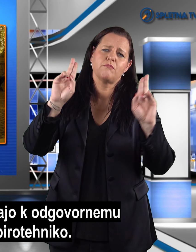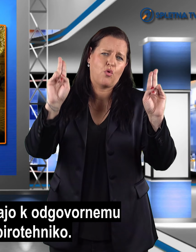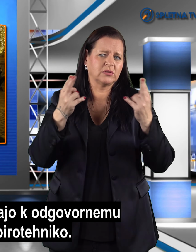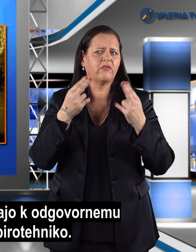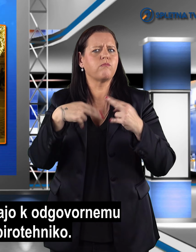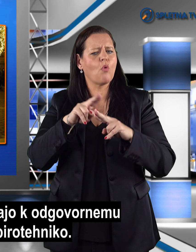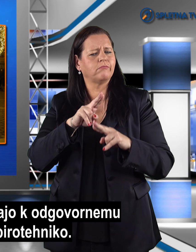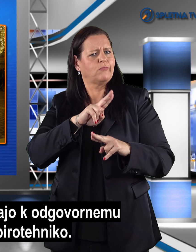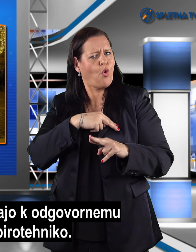s pirotehniko.